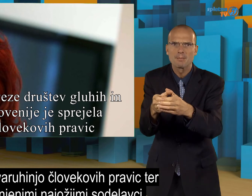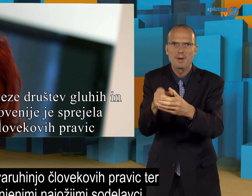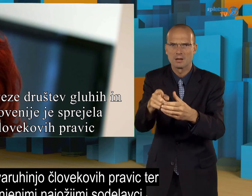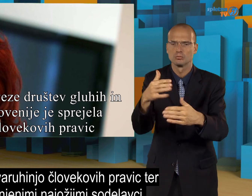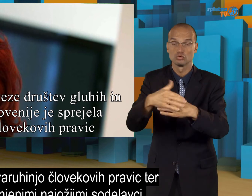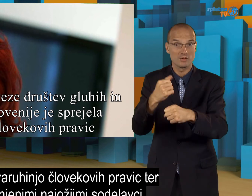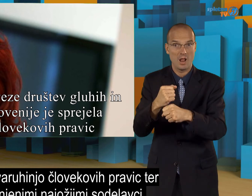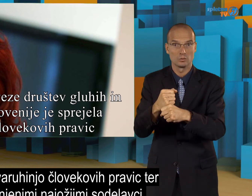sodelavci.